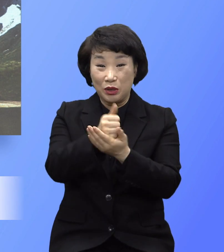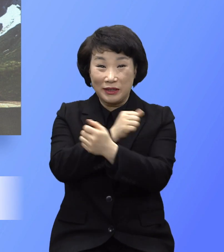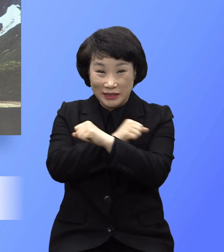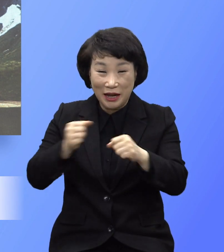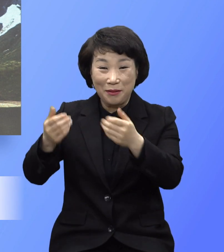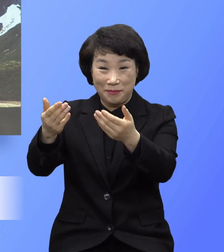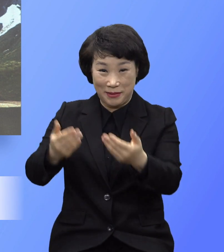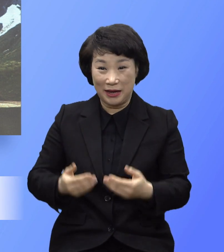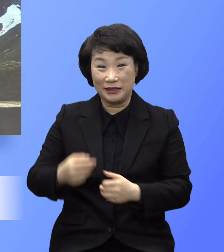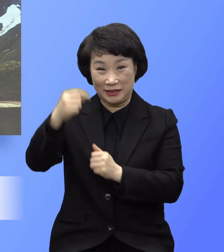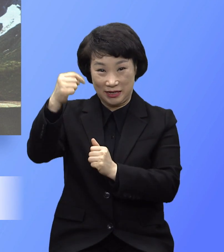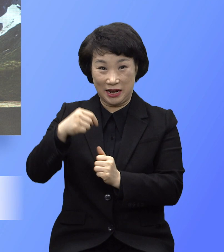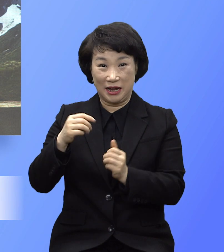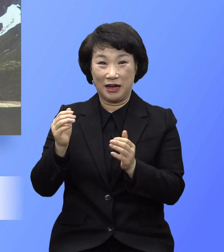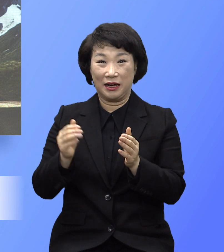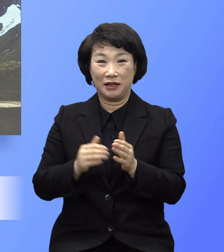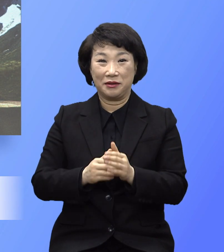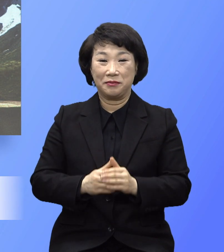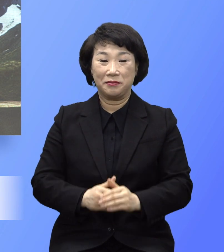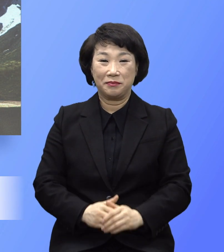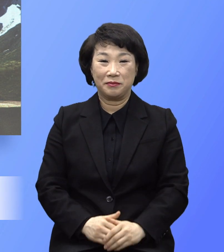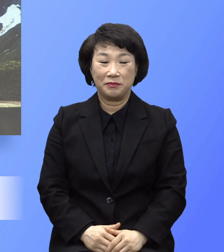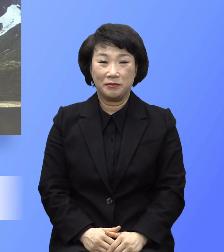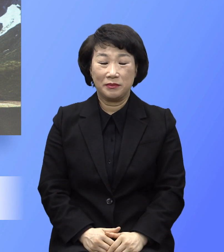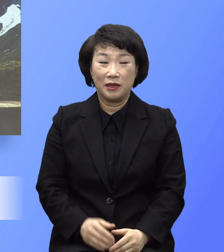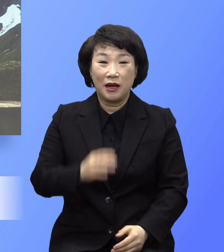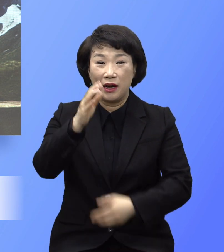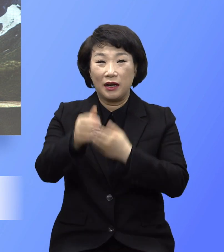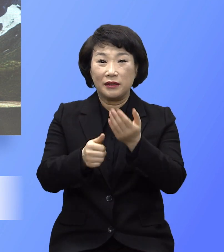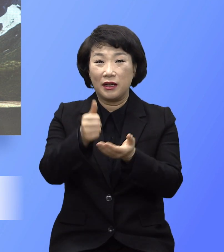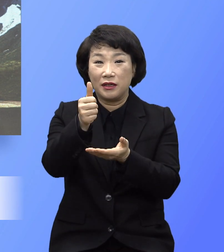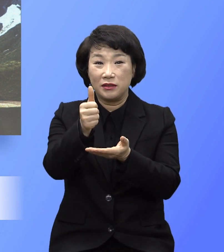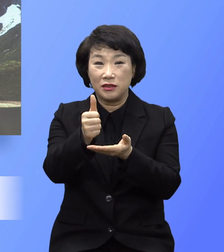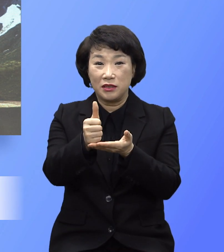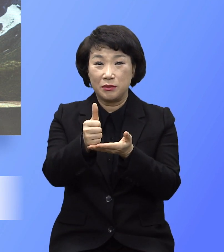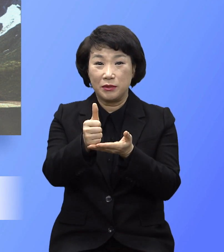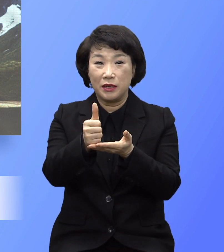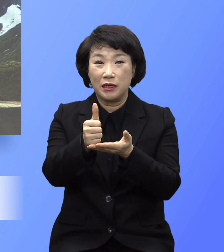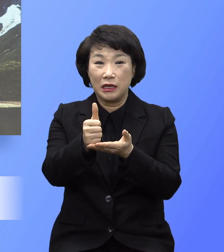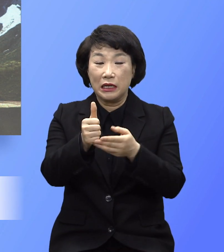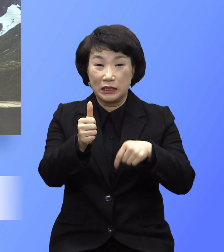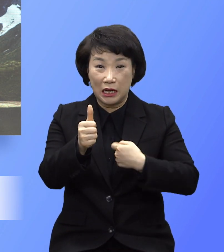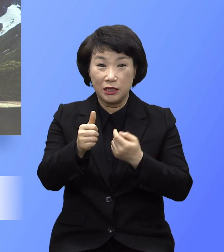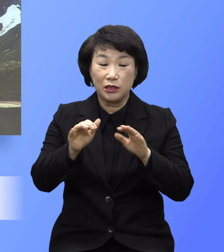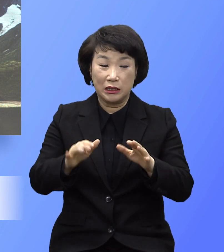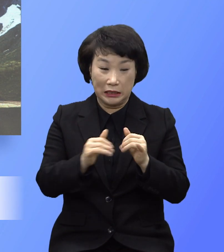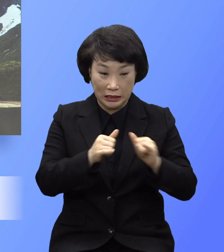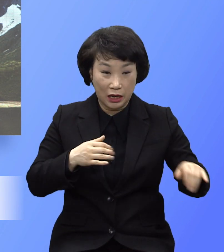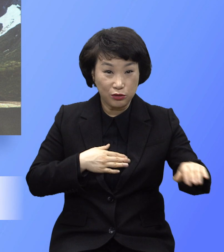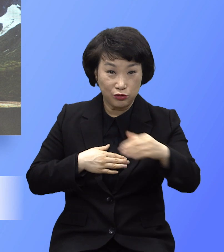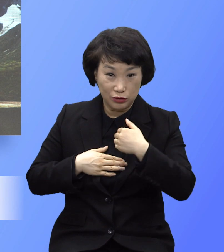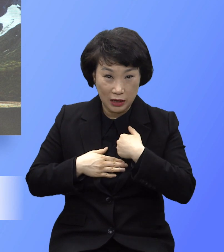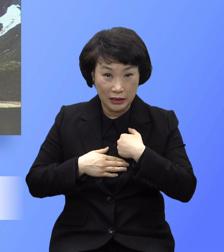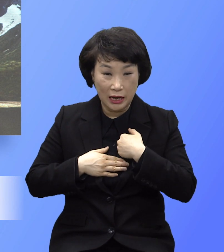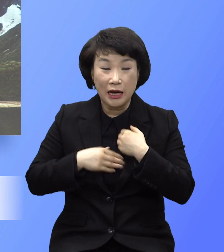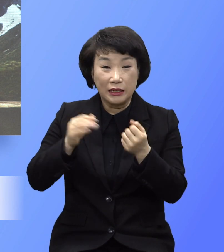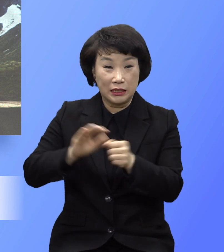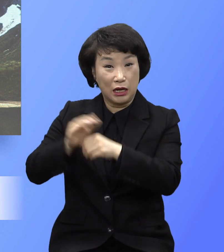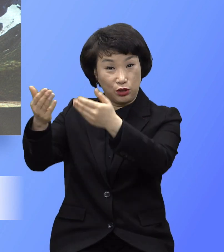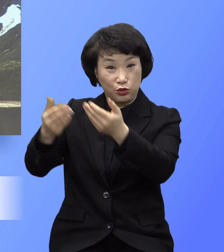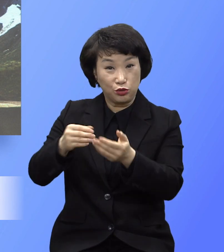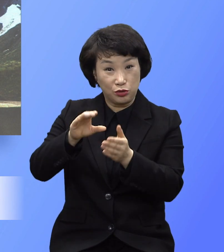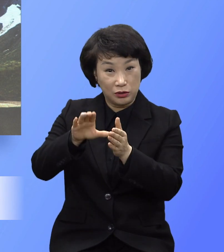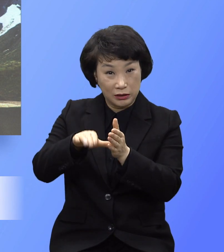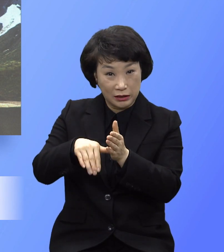죄사함을 받으라는 것입니다. 그래서 하나님은 자신이 우리 인간에게 사랑을